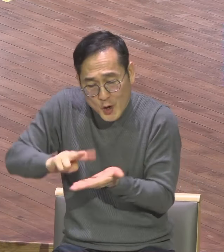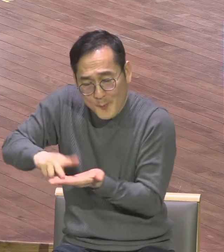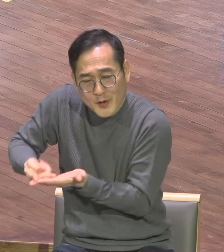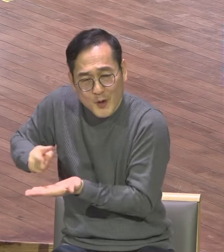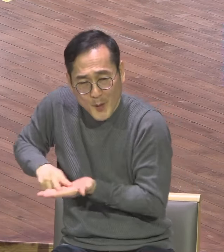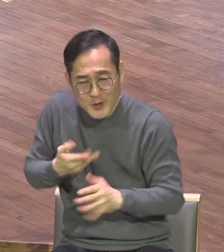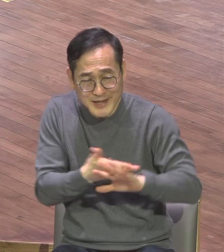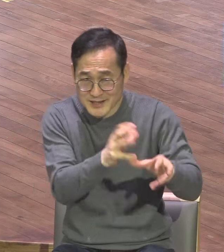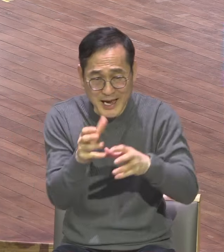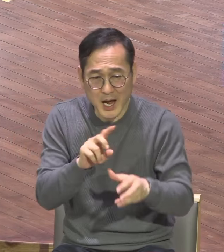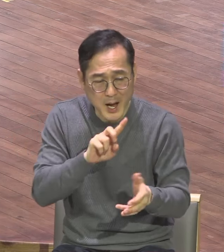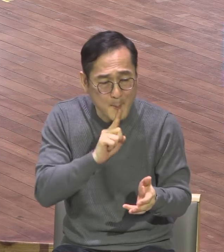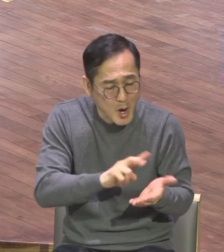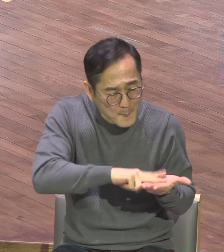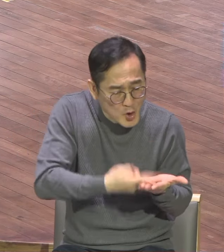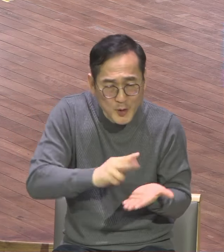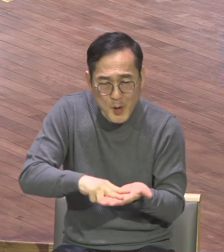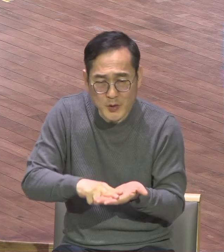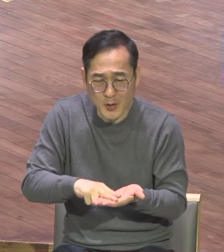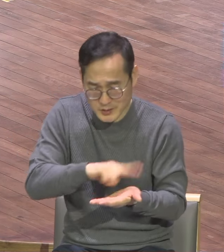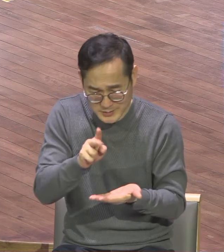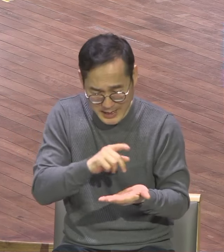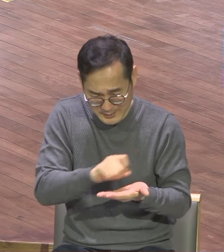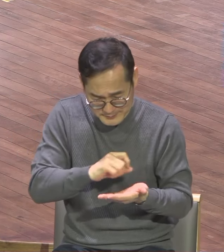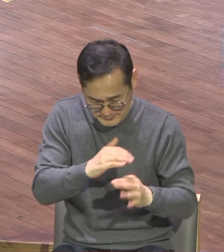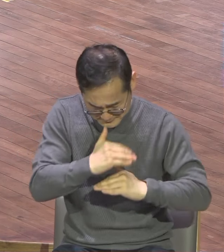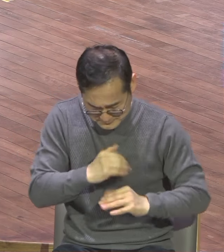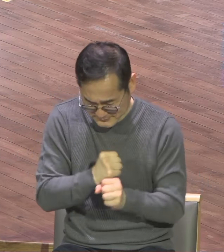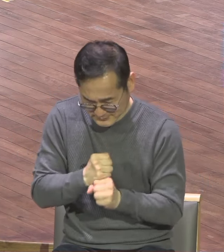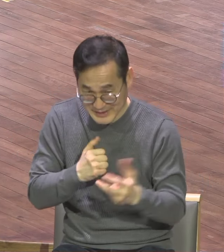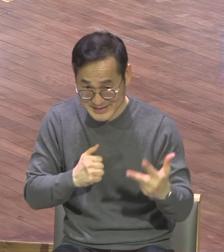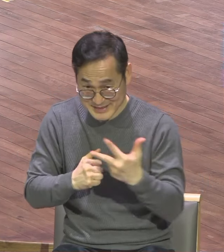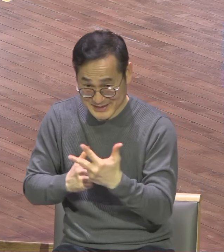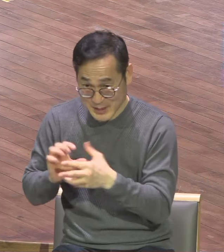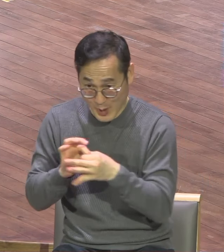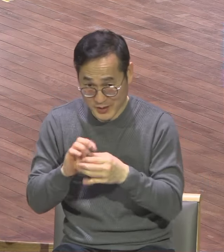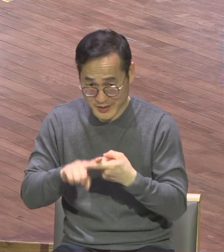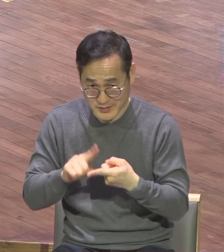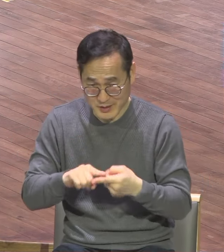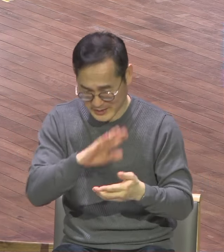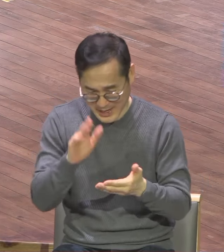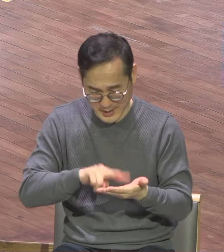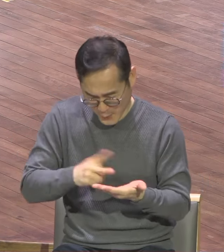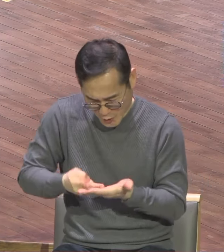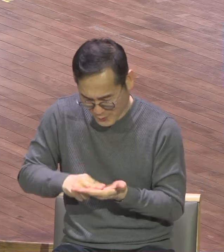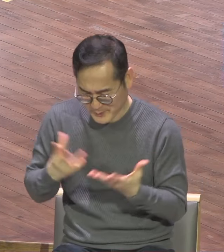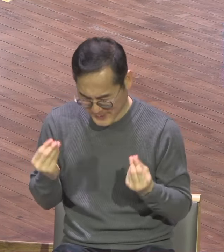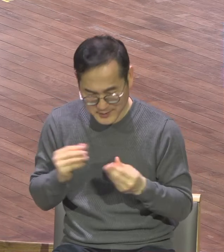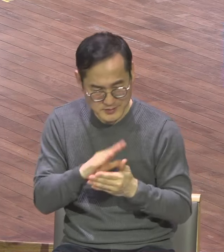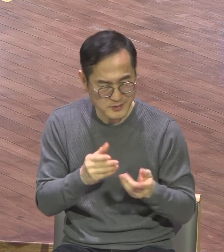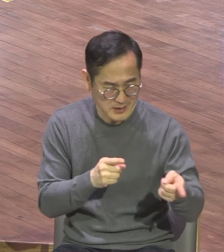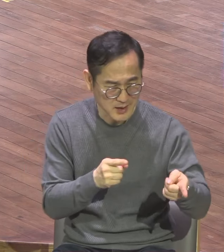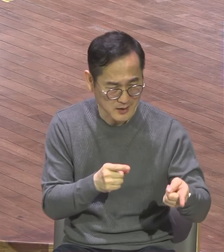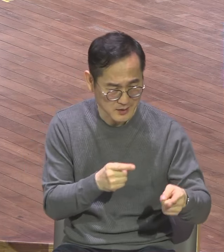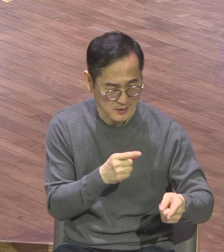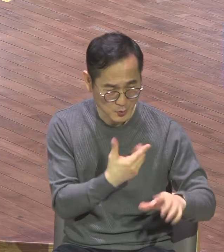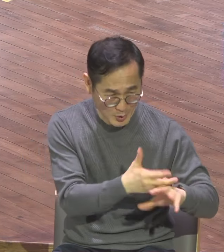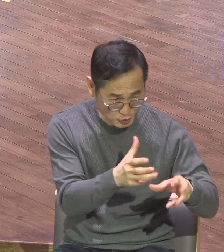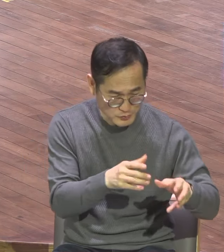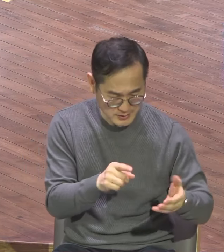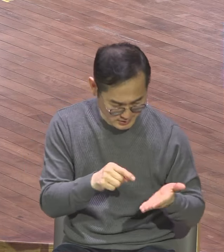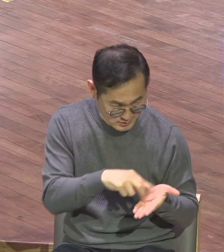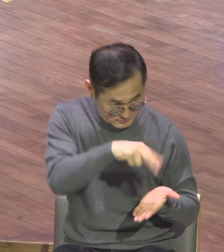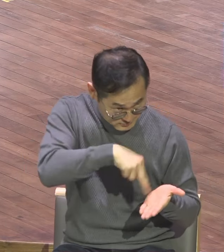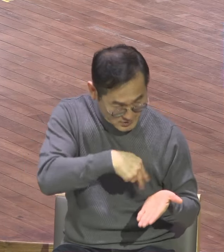만들어서 같이 다 이 777 다 그 속에 다 들어있기 때문에 평생 기도해도 다 응답 못 받을